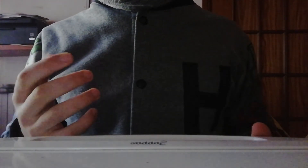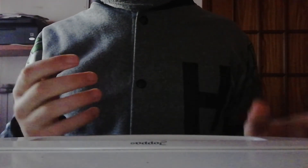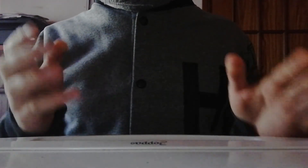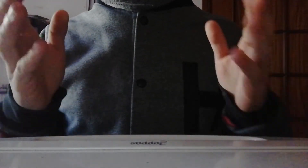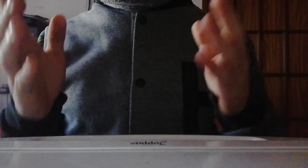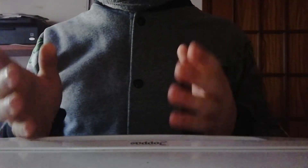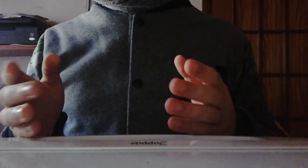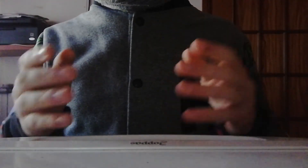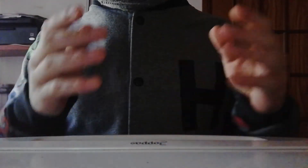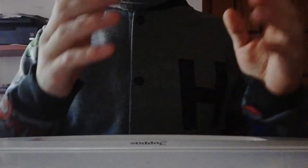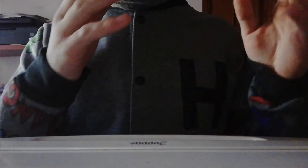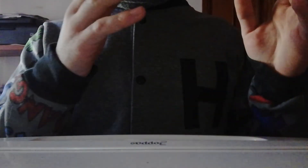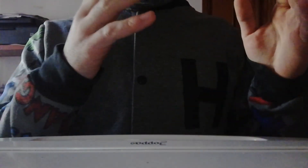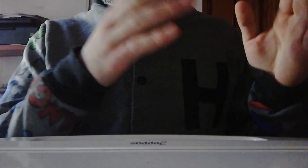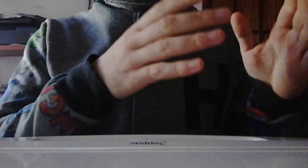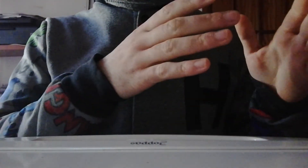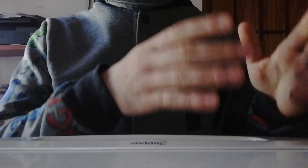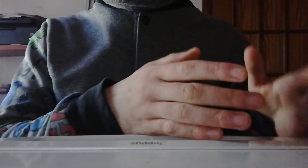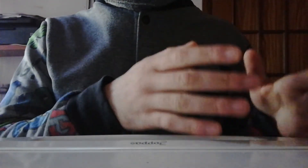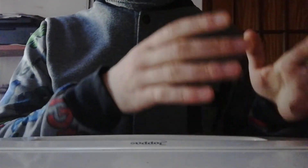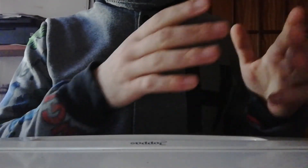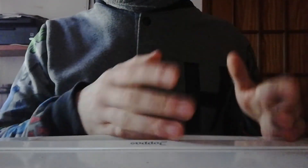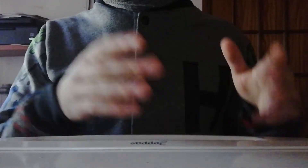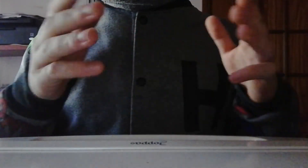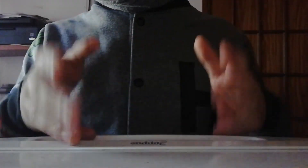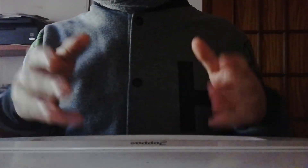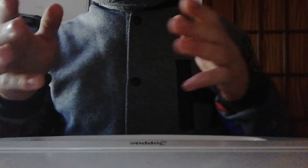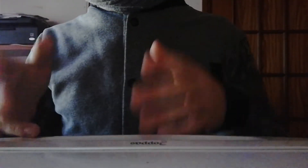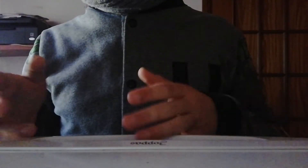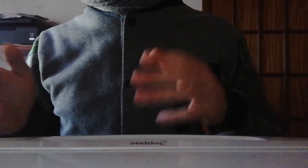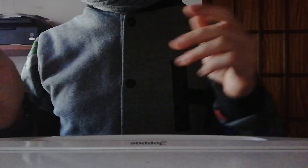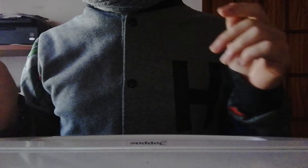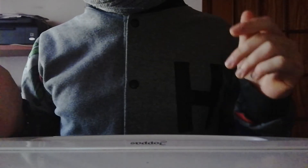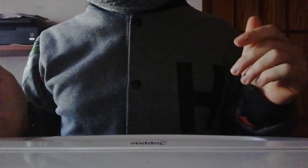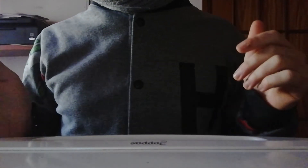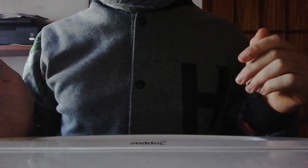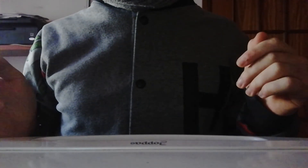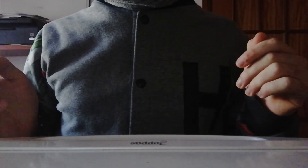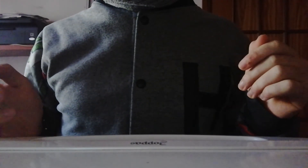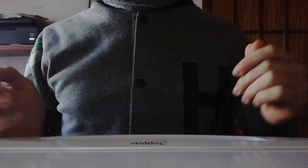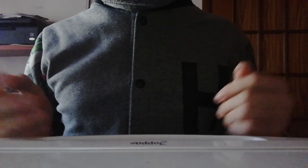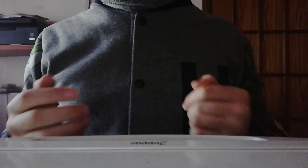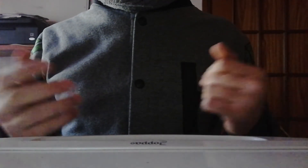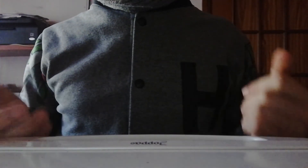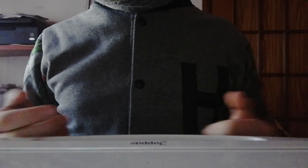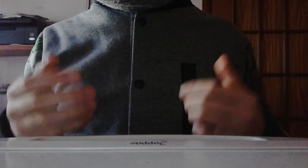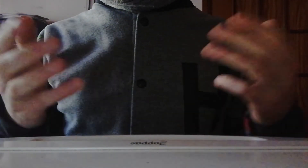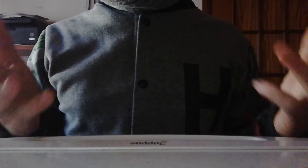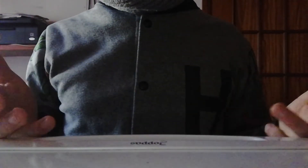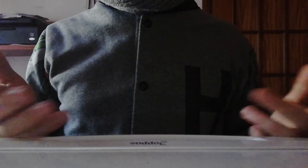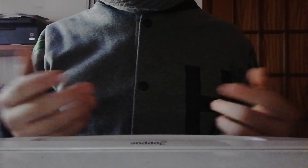parliamo di guerra anime manga spazio astronomia adesso due scoperte